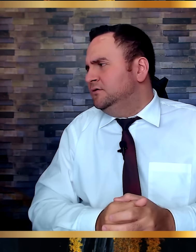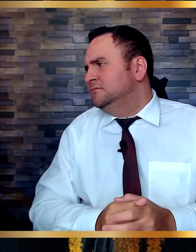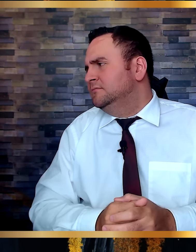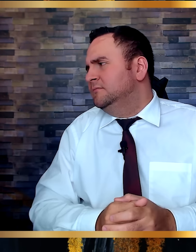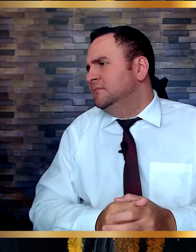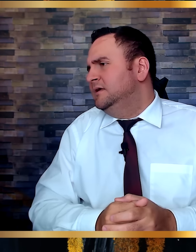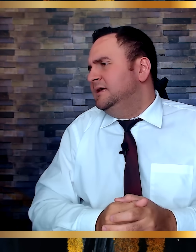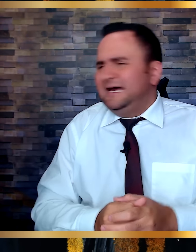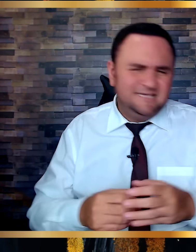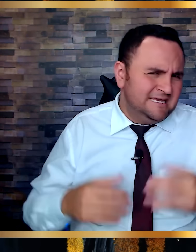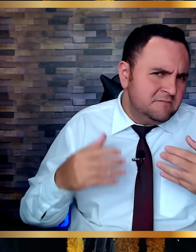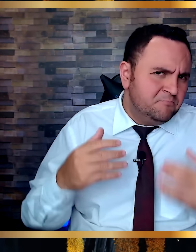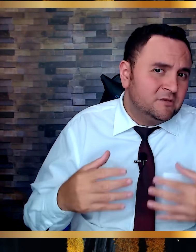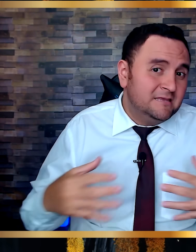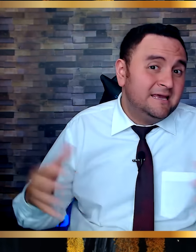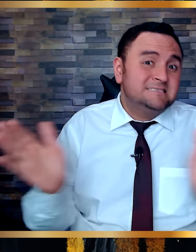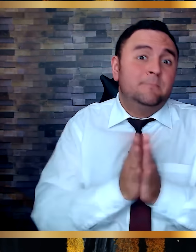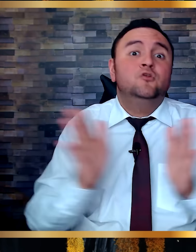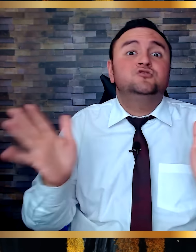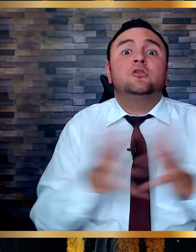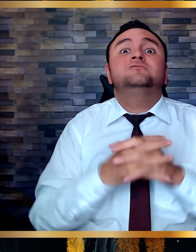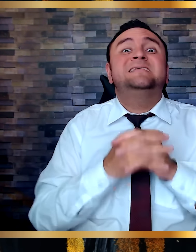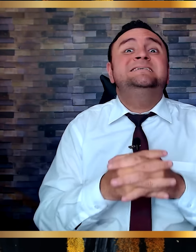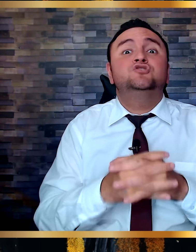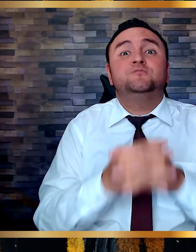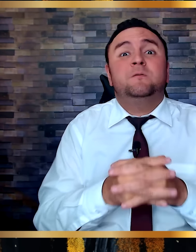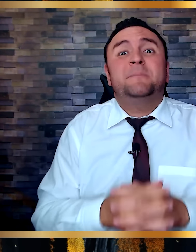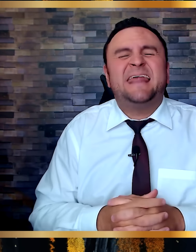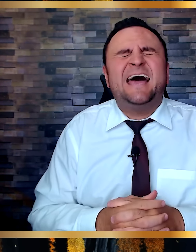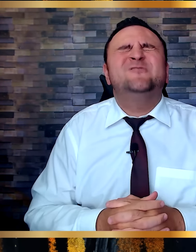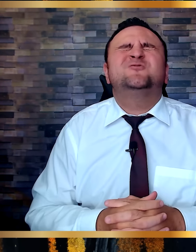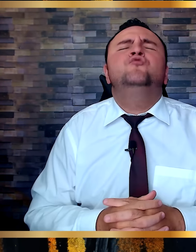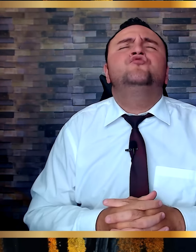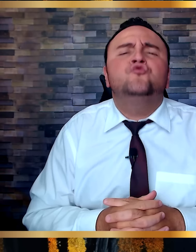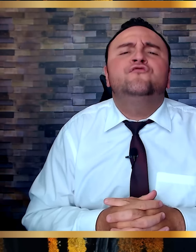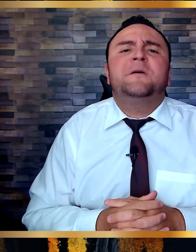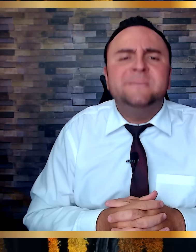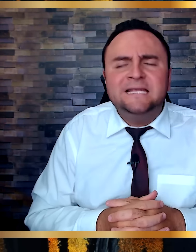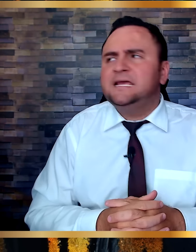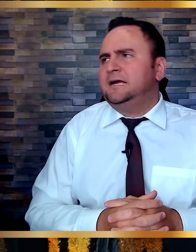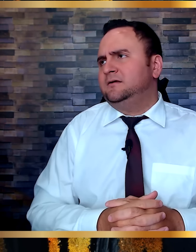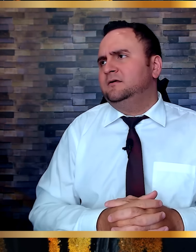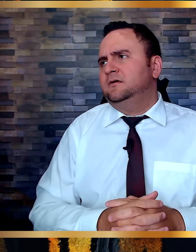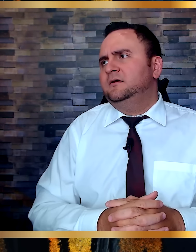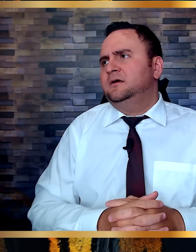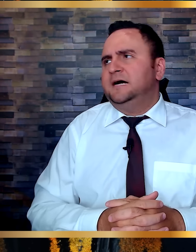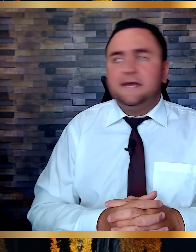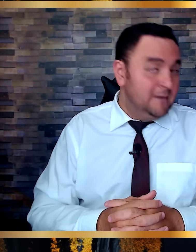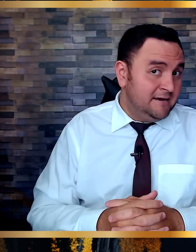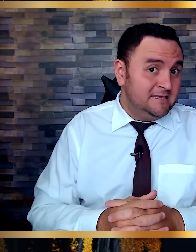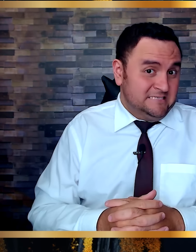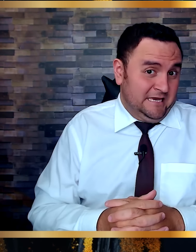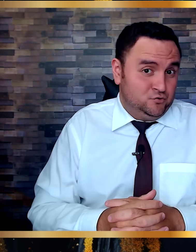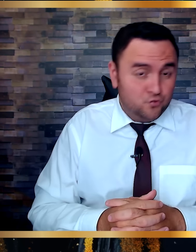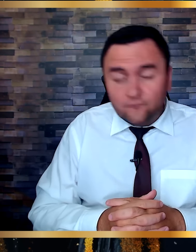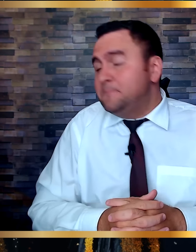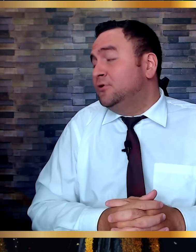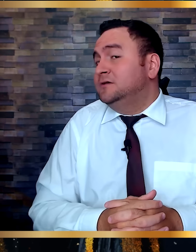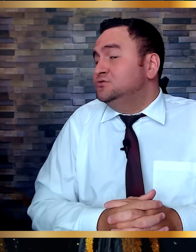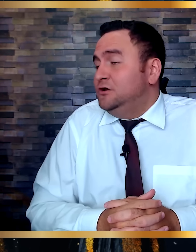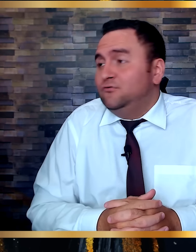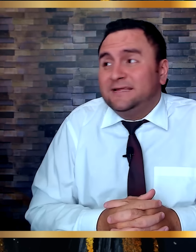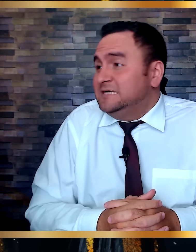venido. Así que es importante que estemos nosotros listos, preparados con tu familia. Hay madres que